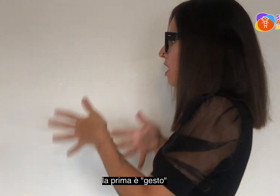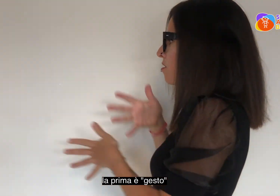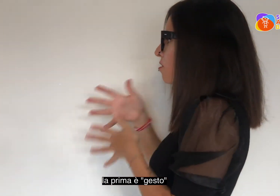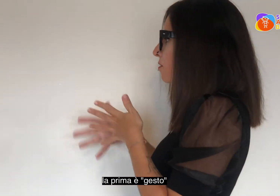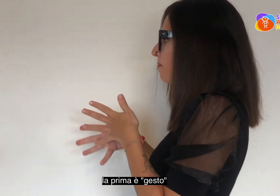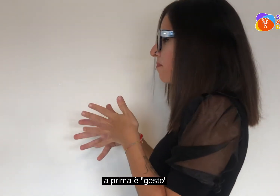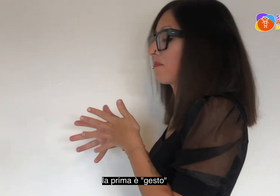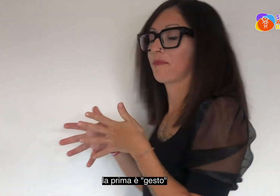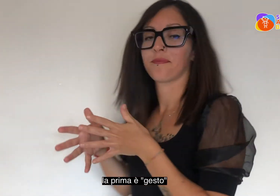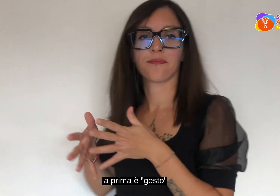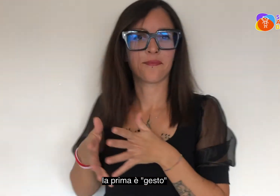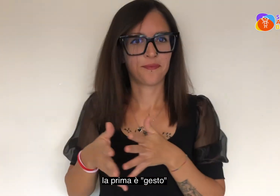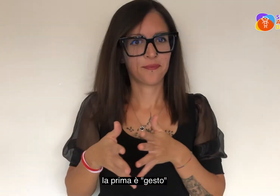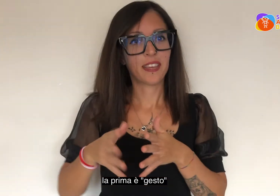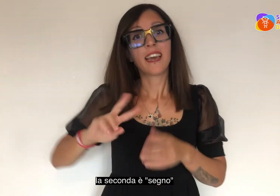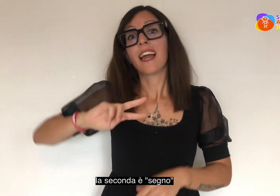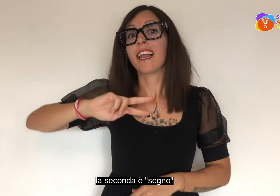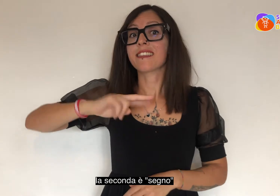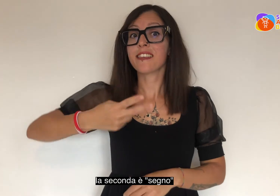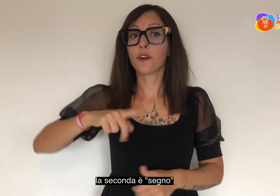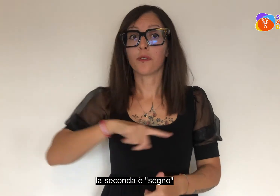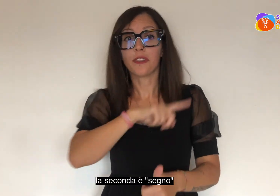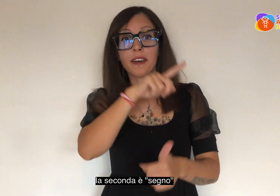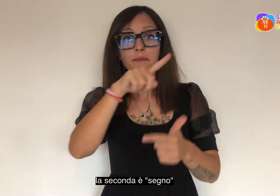gesto, la seconda,